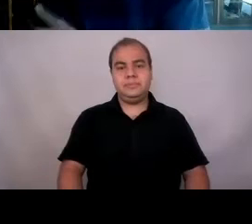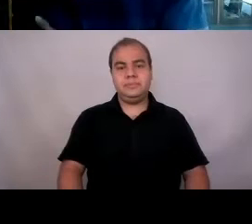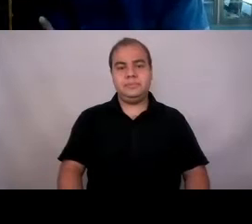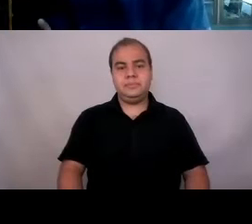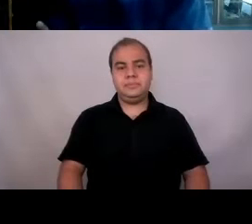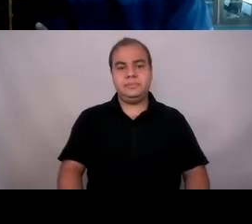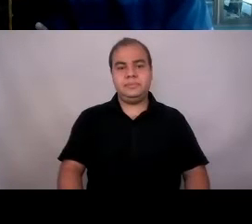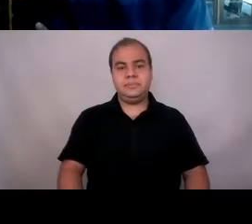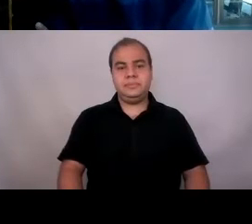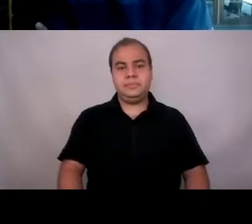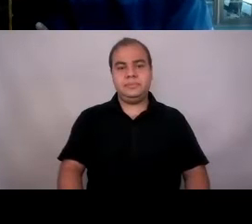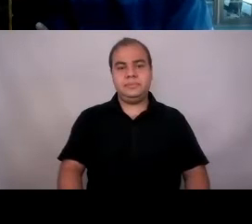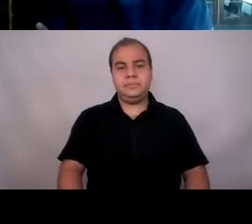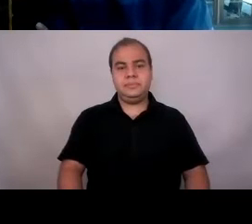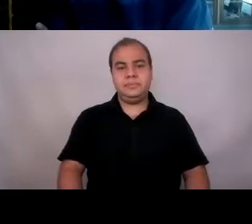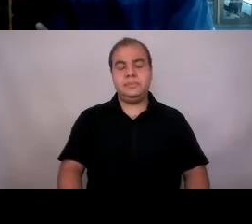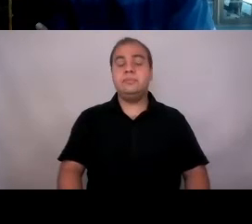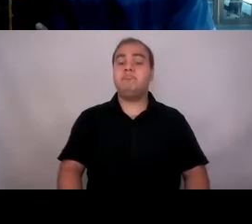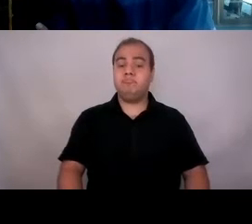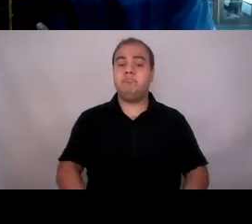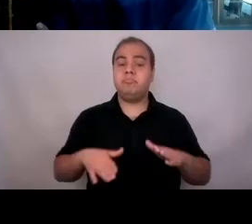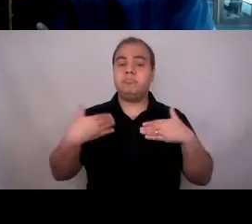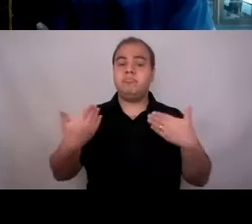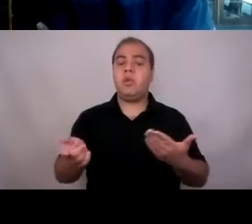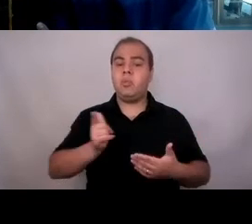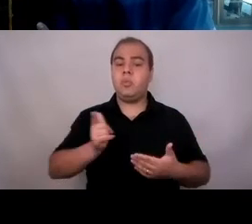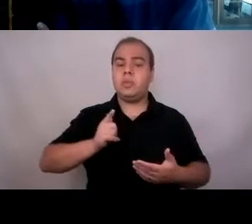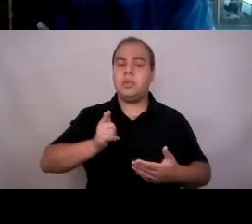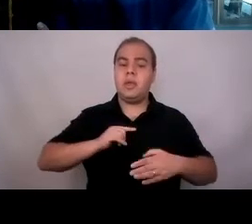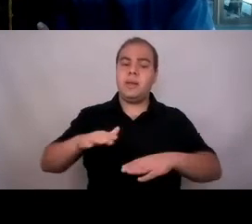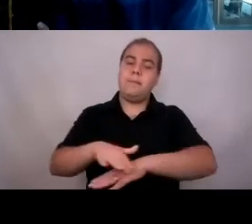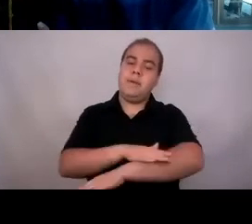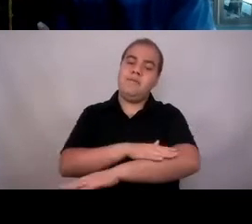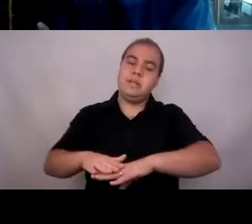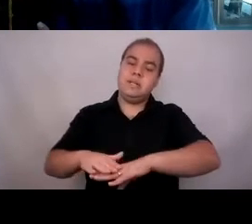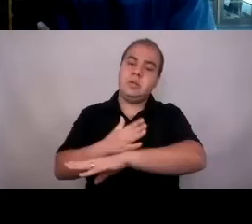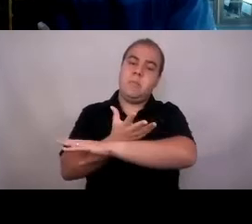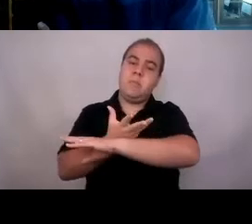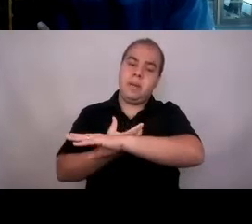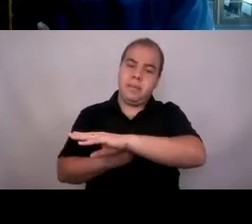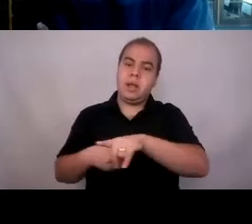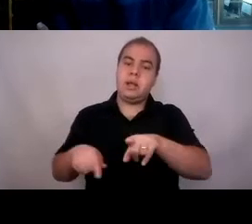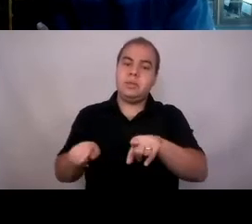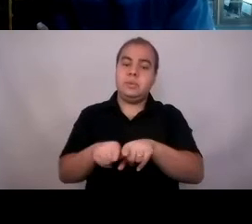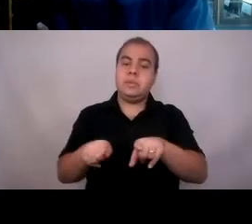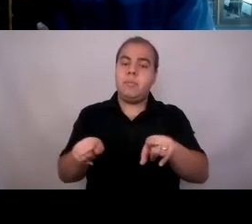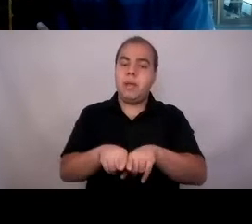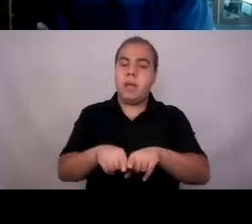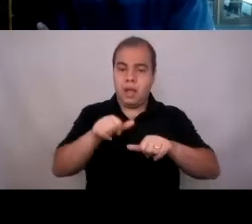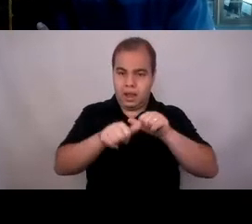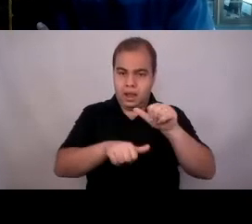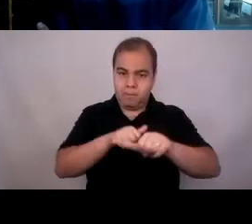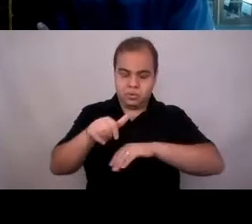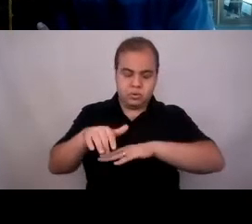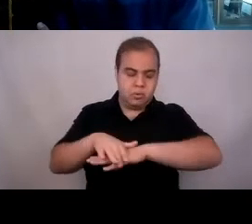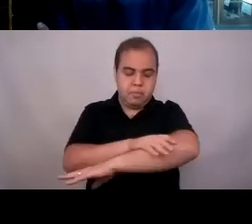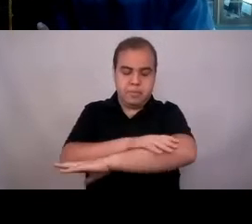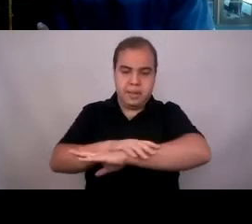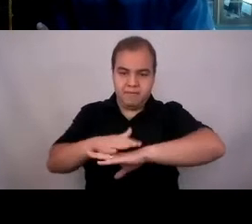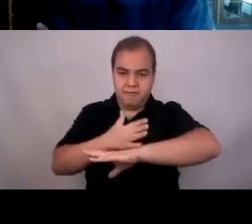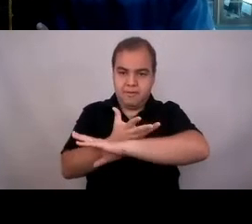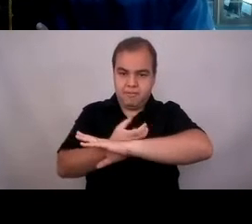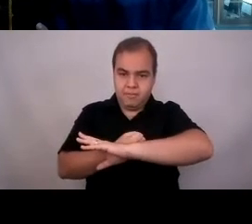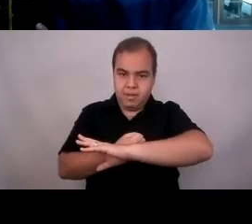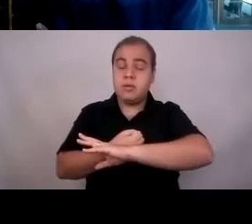Aí. Então, isso inclui até pavimentação permeável e remoção de pavimentos impermeáveis, tá? Então, se você